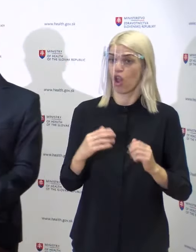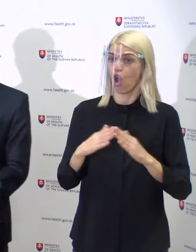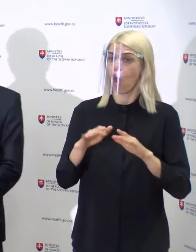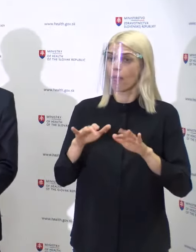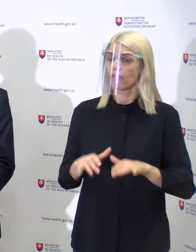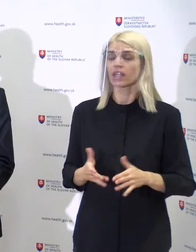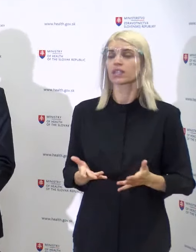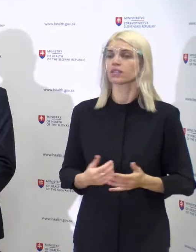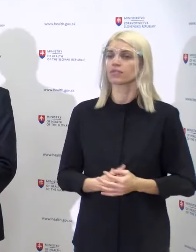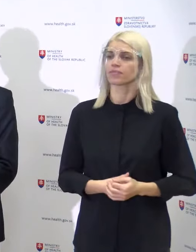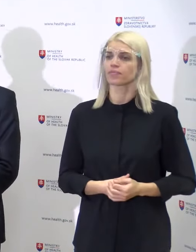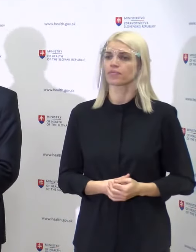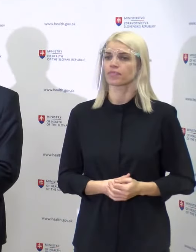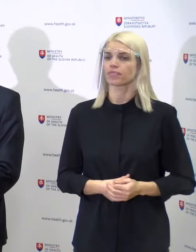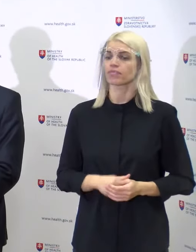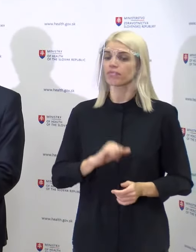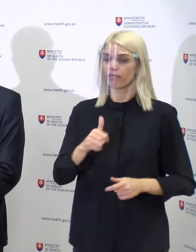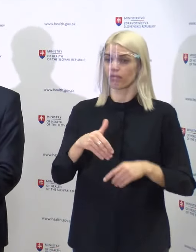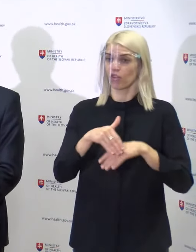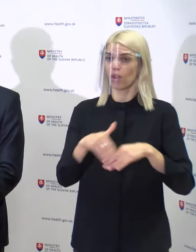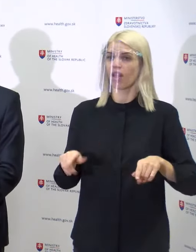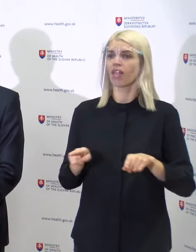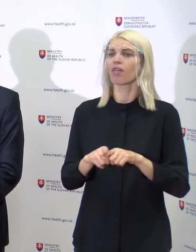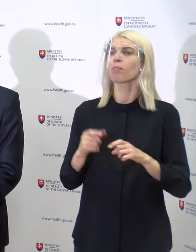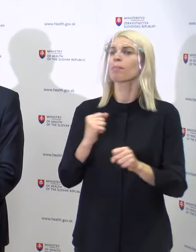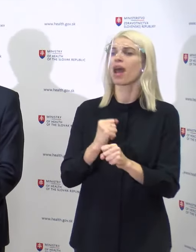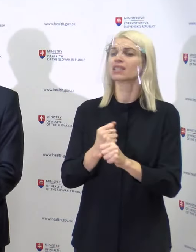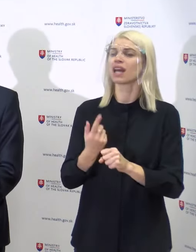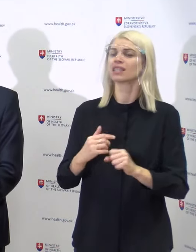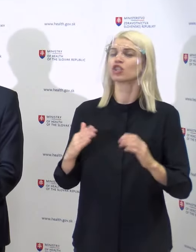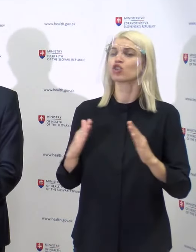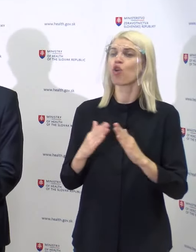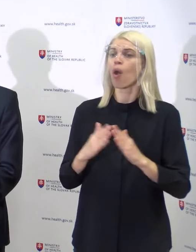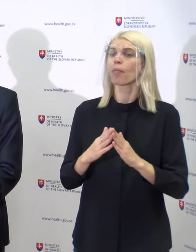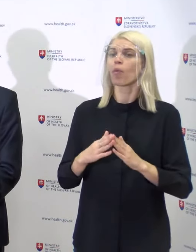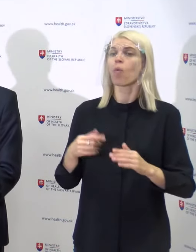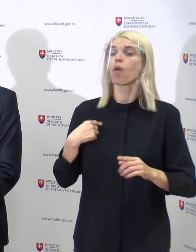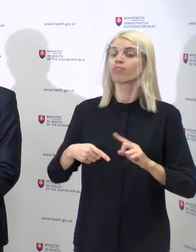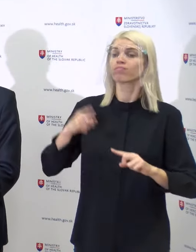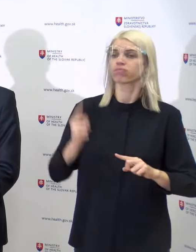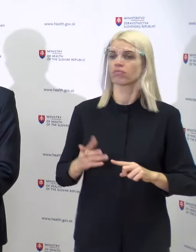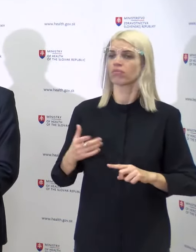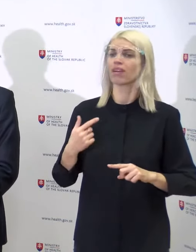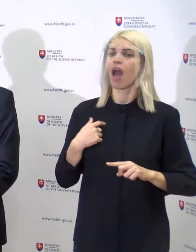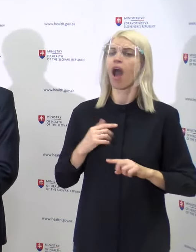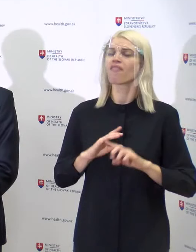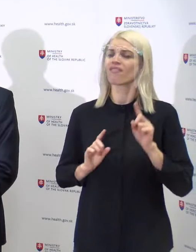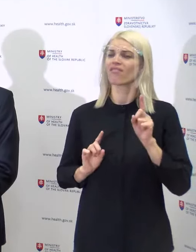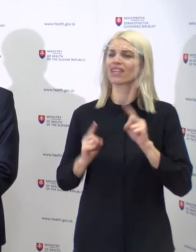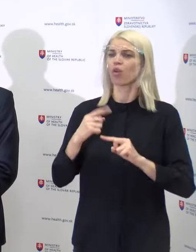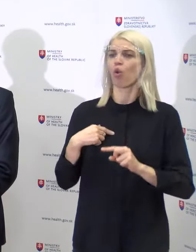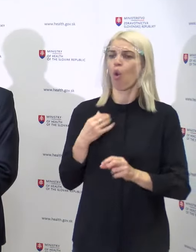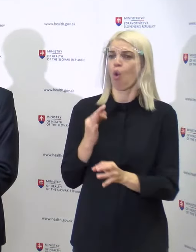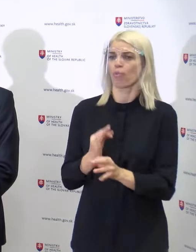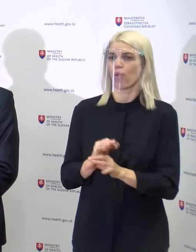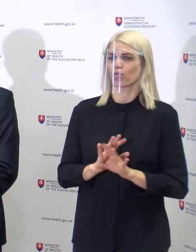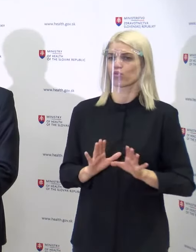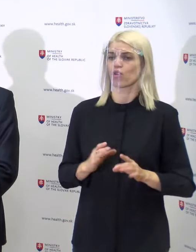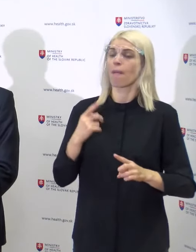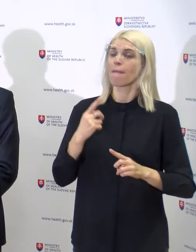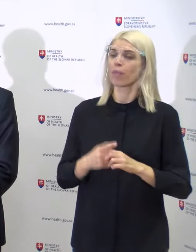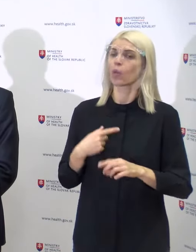No v prvom rade my hovoríme o tom, že home office vysoko doporučujeme, my ho nikomu nenariadujeme. My apelujeme